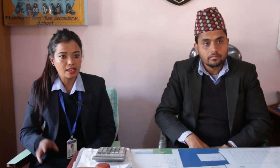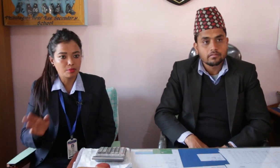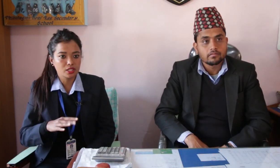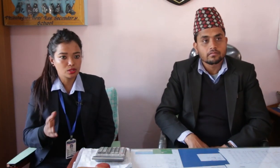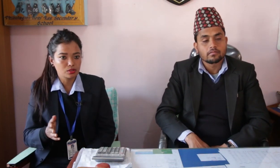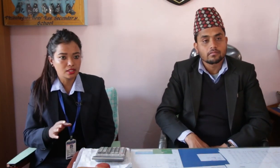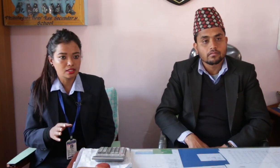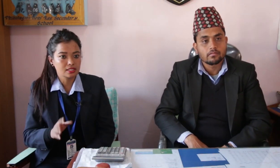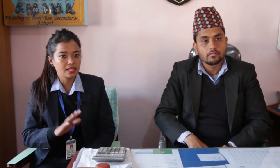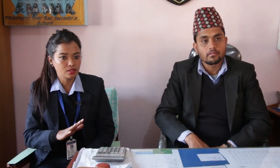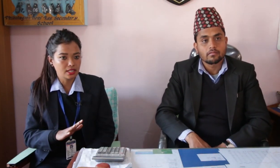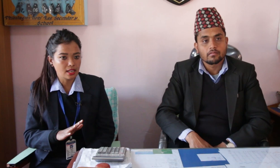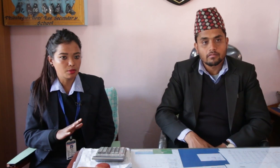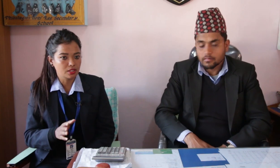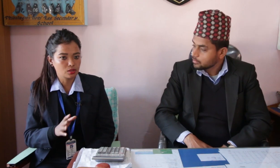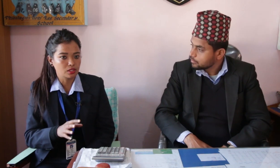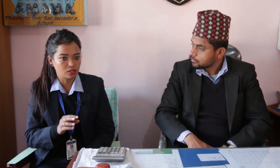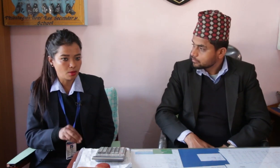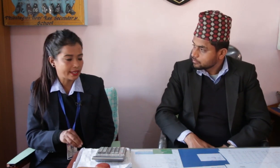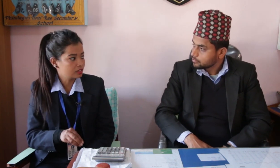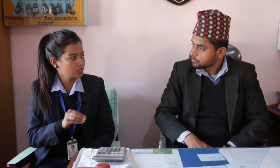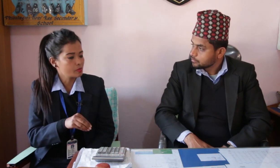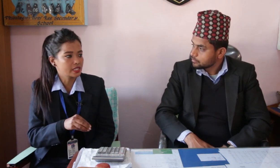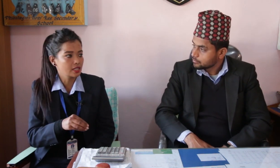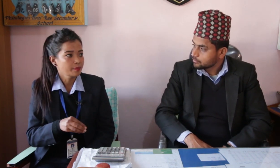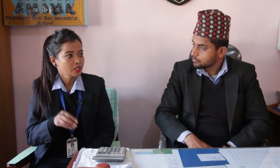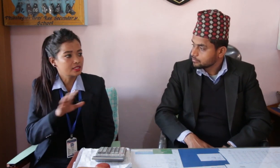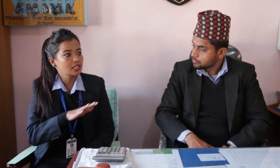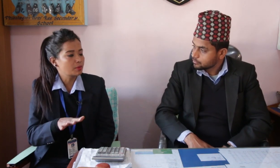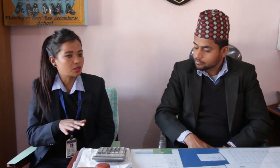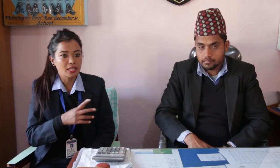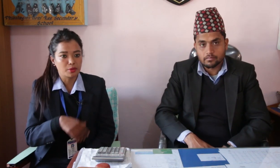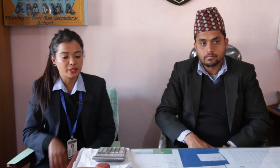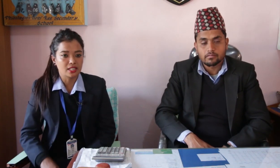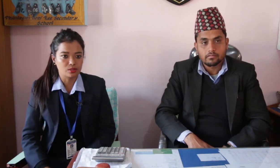60 बोर्डिङ स्कुल गरेर चाहिँ 60 बोर्डिङ स्कुलहरू सहभागी थियो, त्यसमा चाहिँ